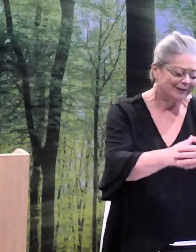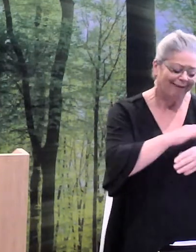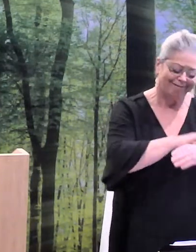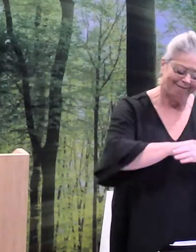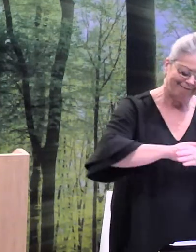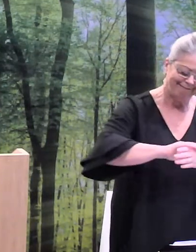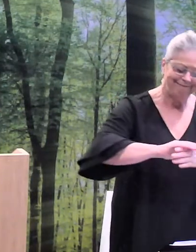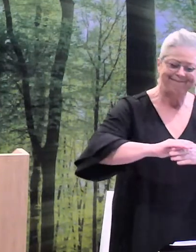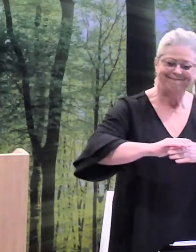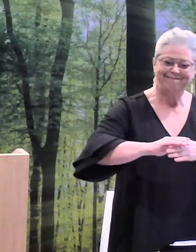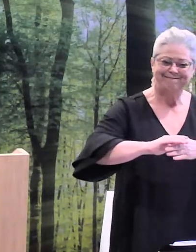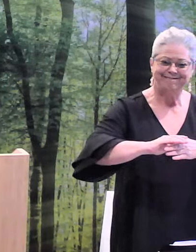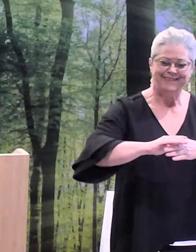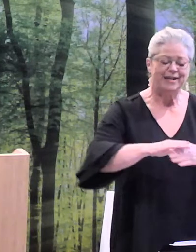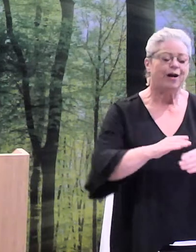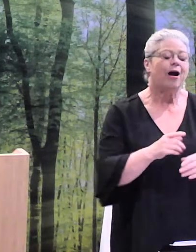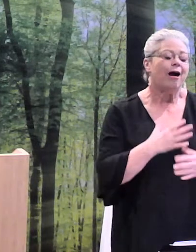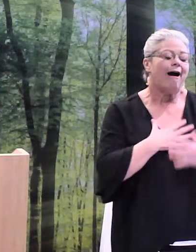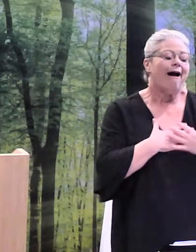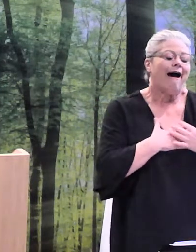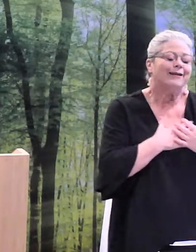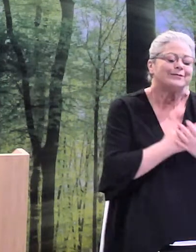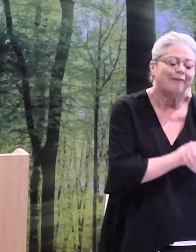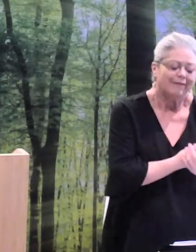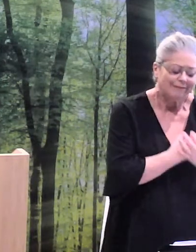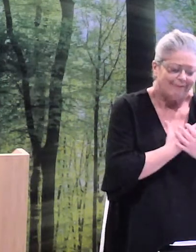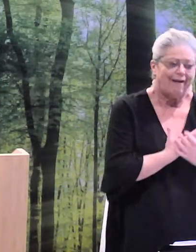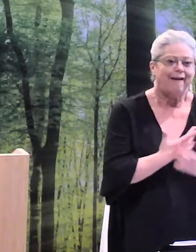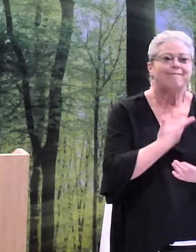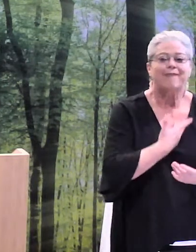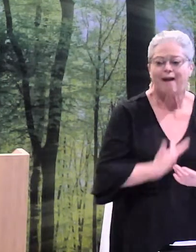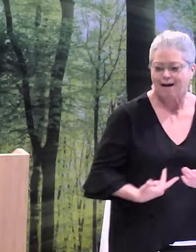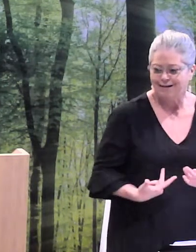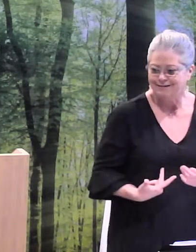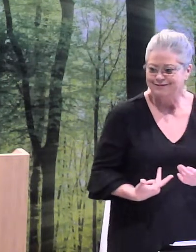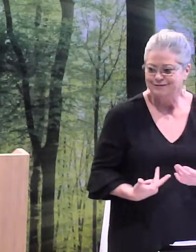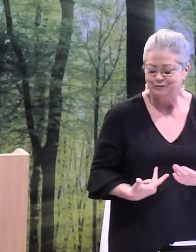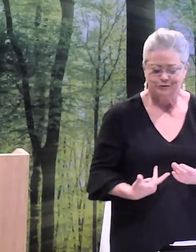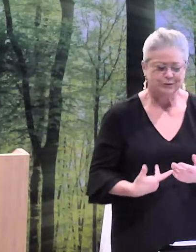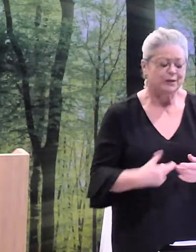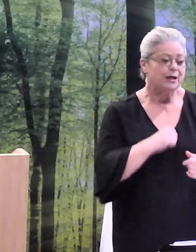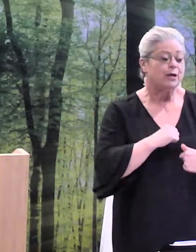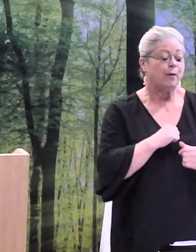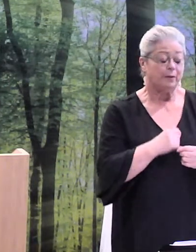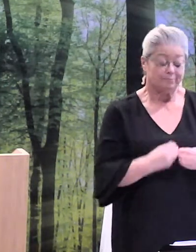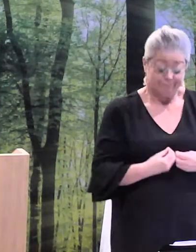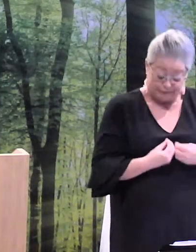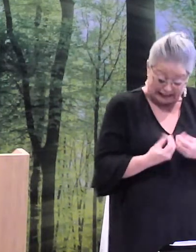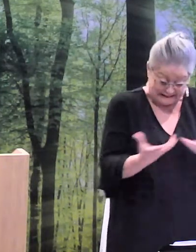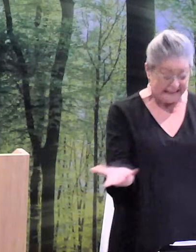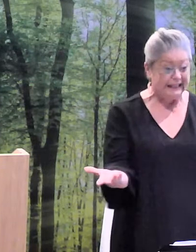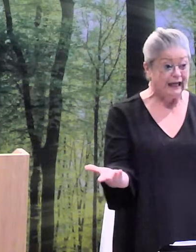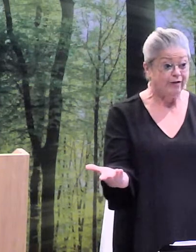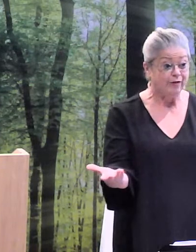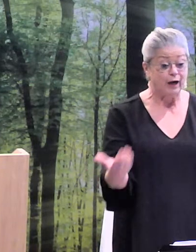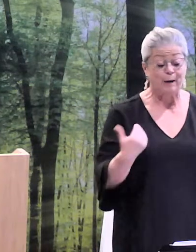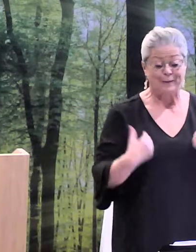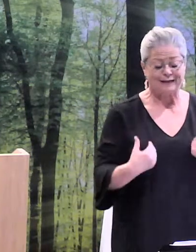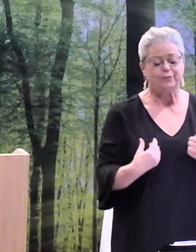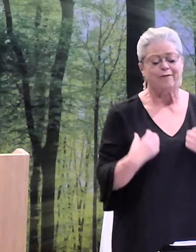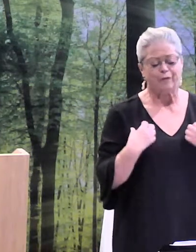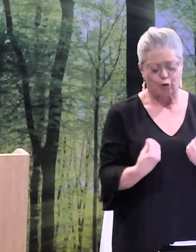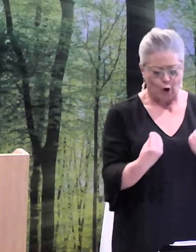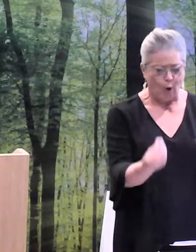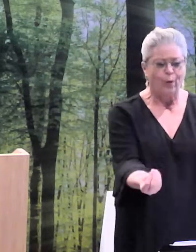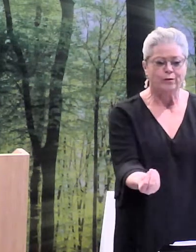gestreeld. Je hebt hartstocht gekend en verlangen. Je hebt je prijs gegeven en je aan mensen